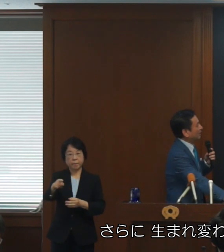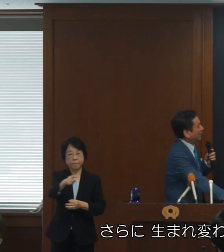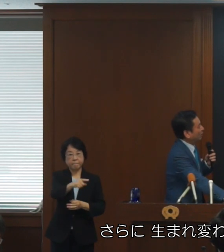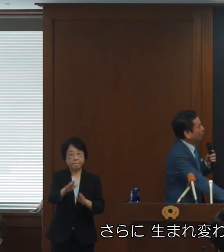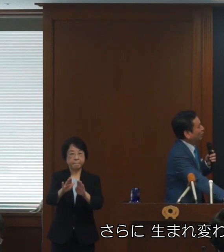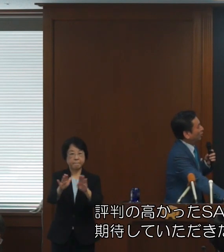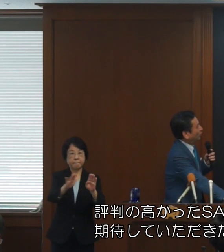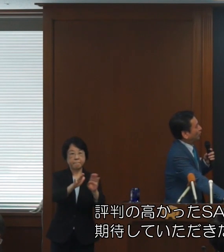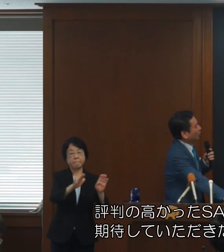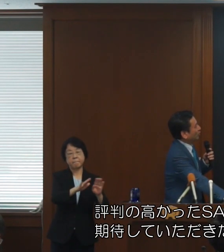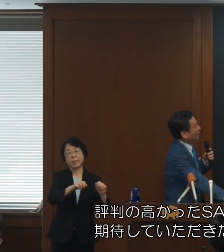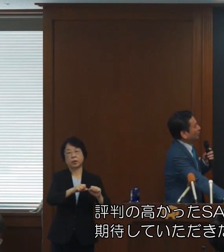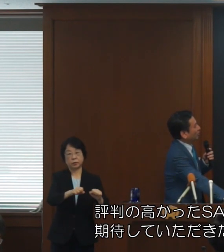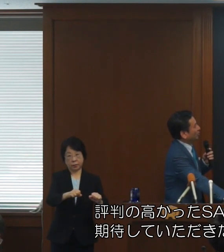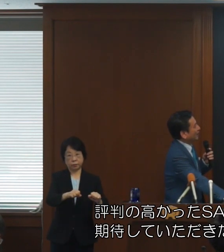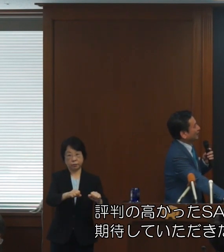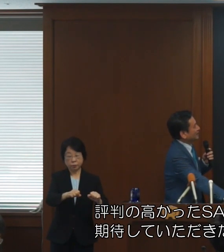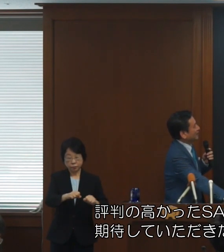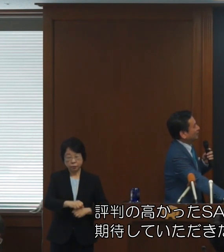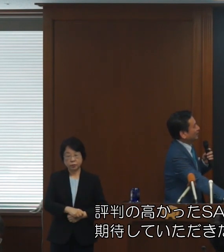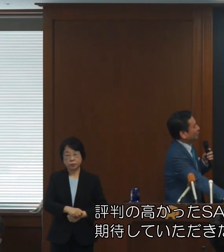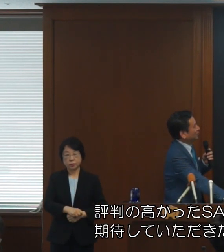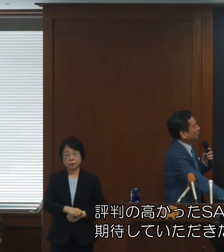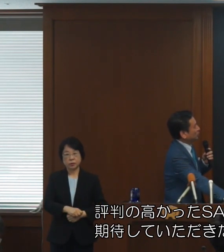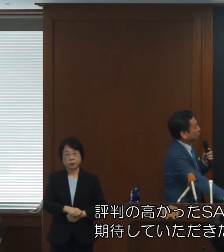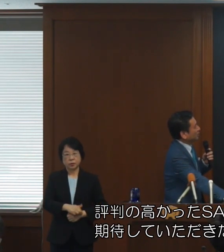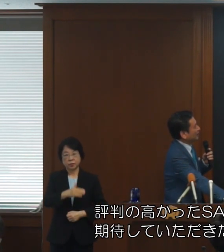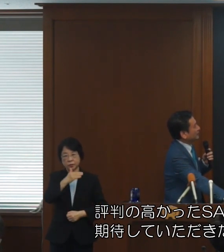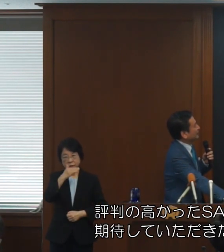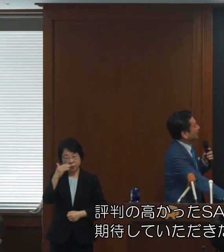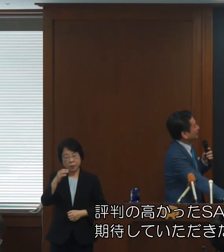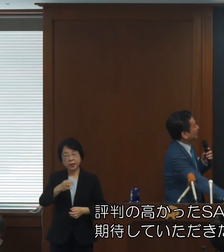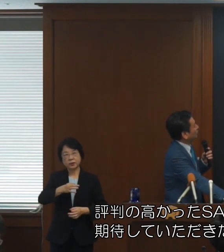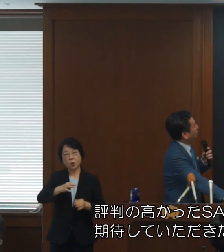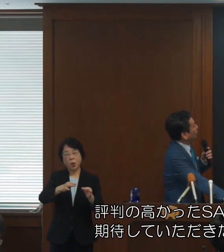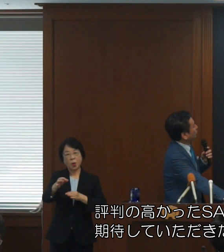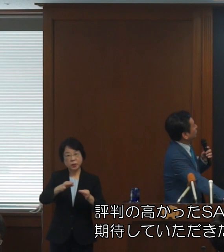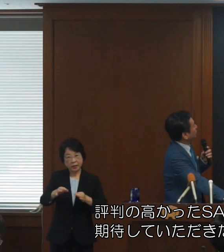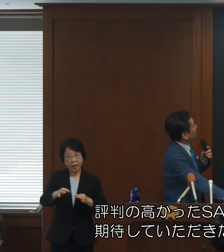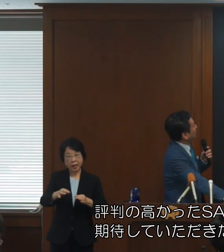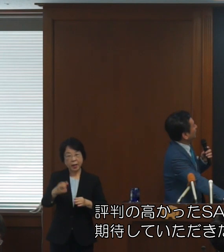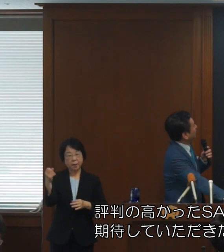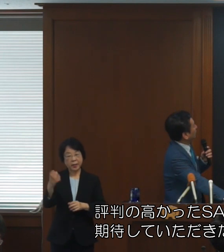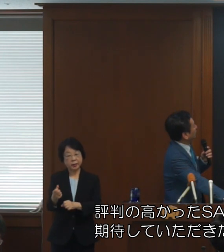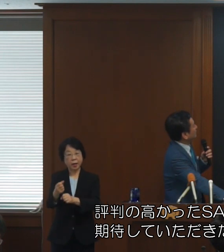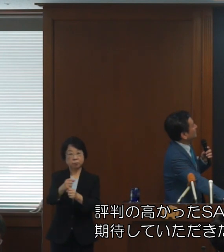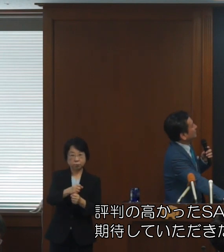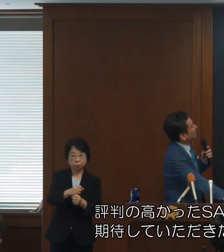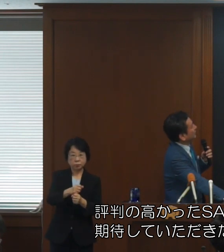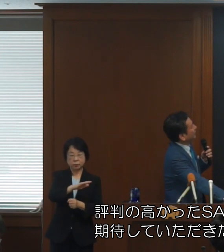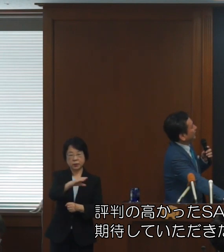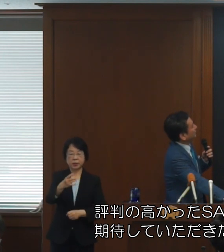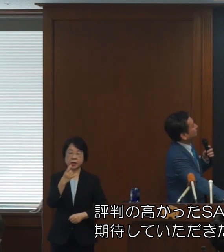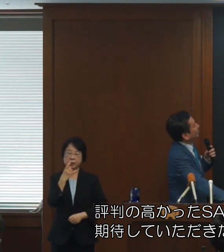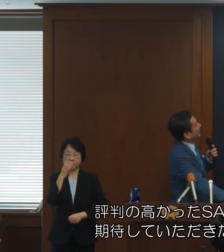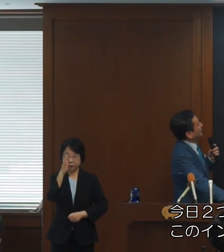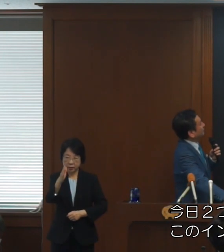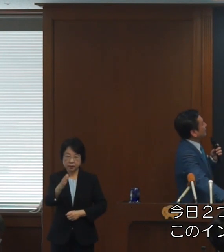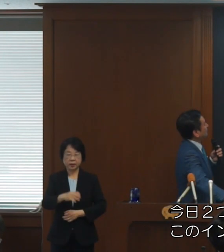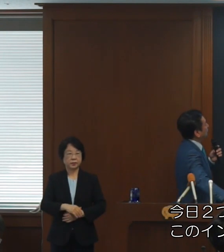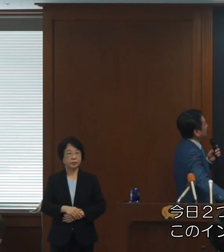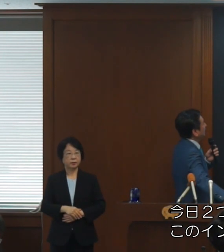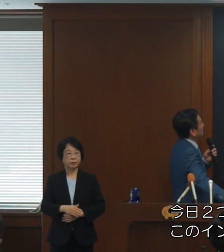新しい酒場を評判の高かったリニューアルを期待していただきたいというふうに思います